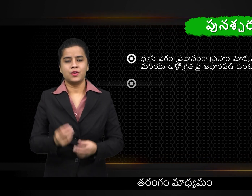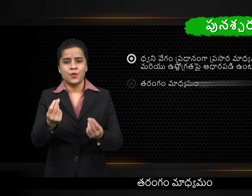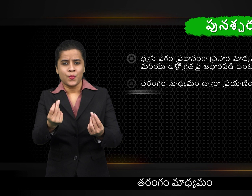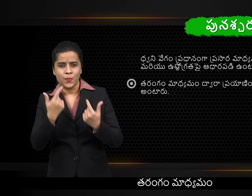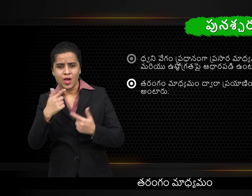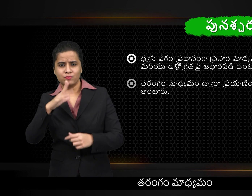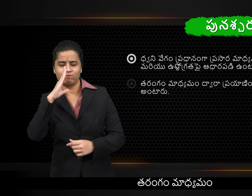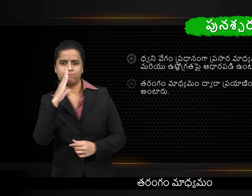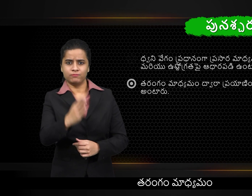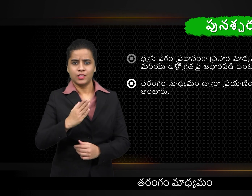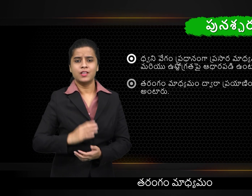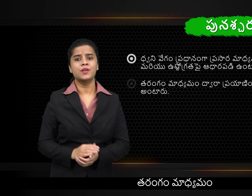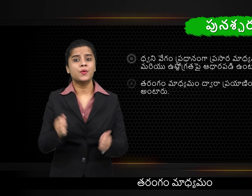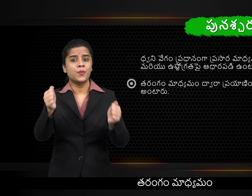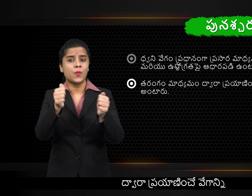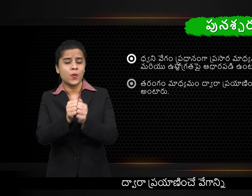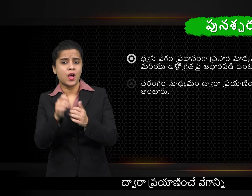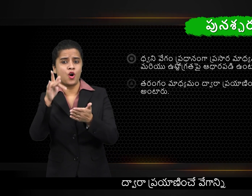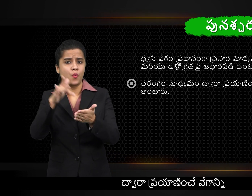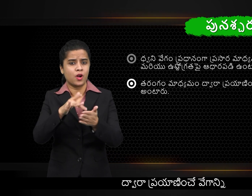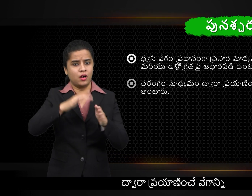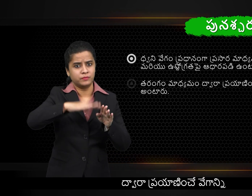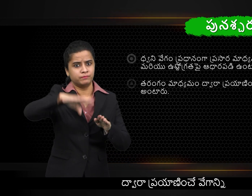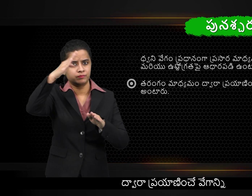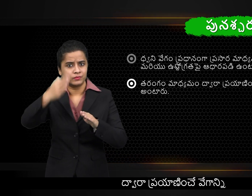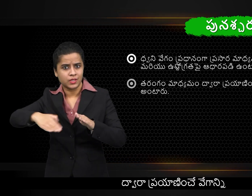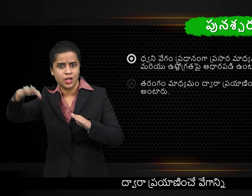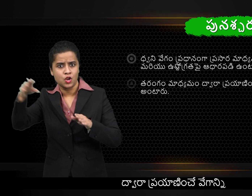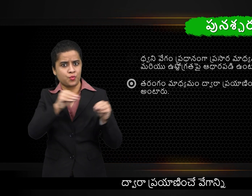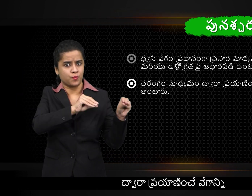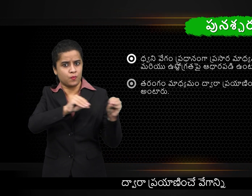తరంగం మాధ్యమం ద్వారా ప్రయాణించే వేగాన్ని